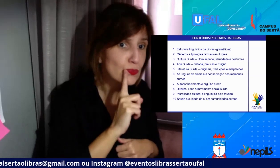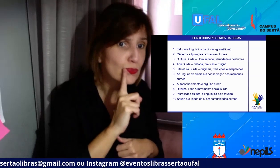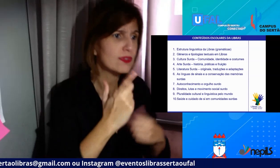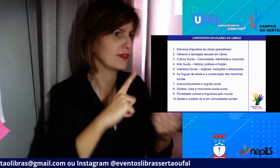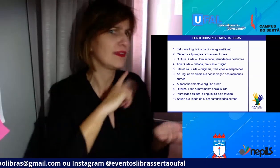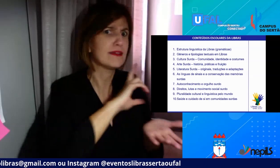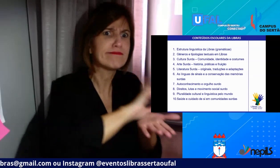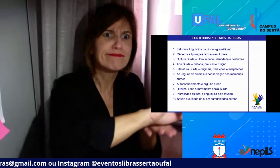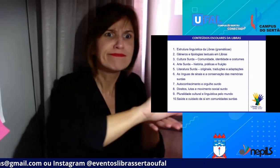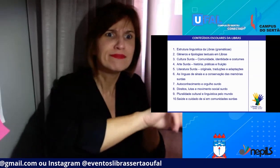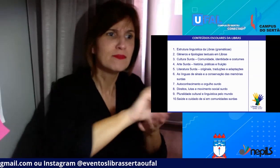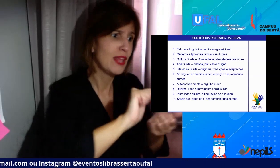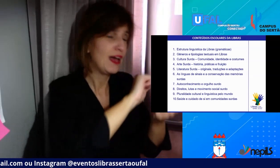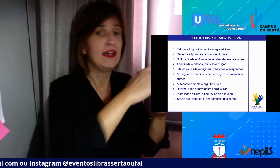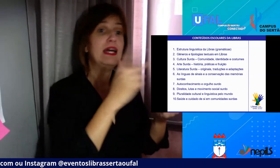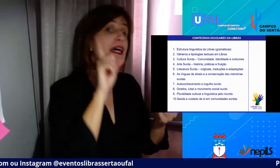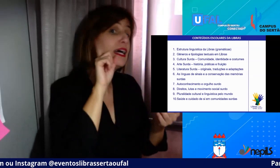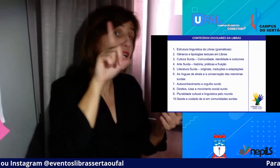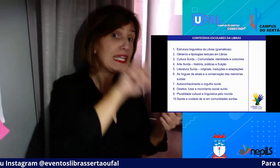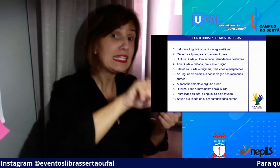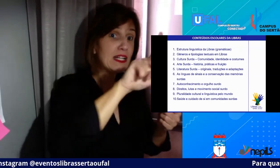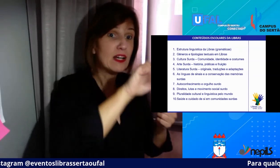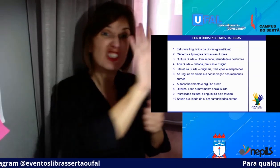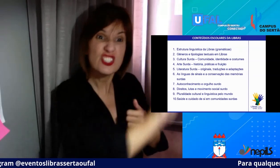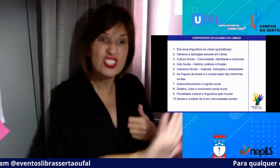estudar também a literatura surda,